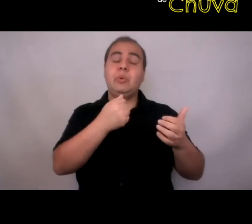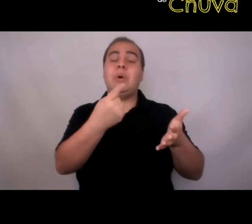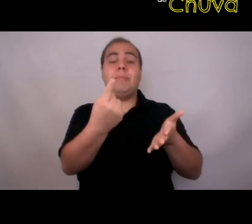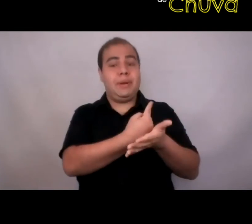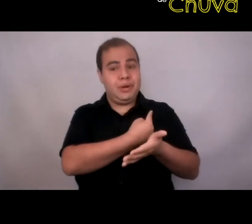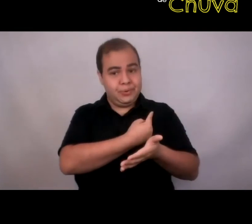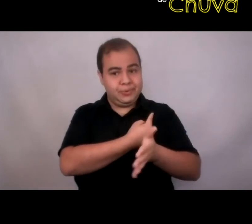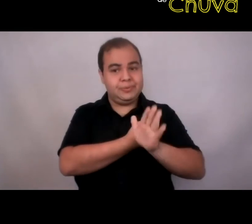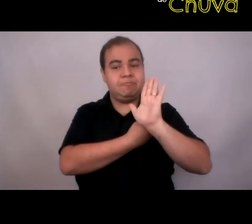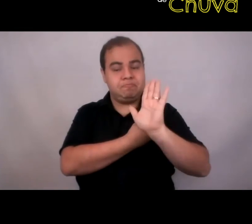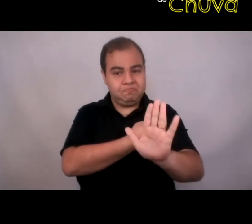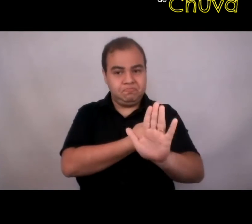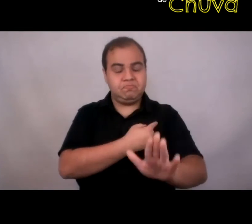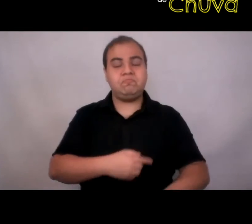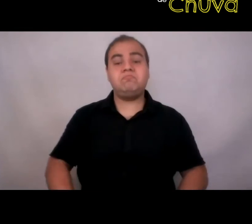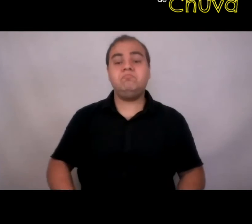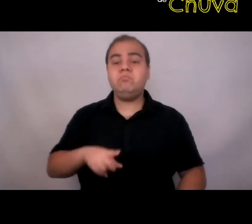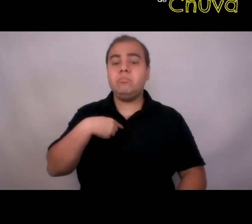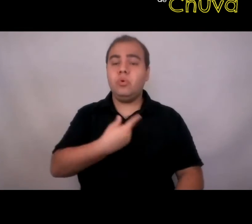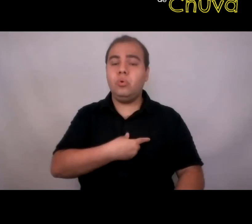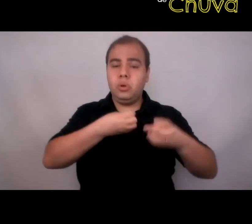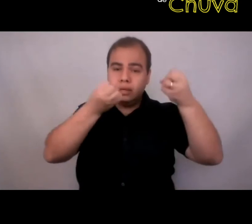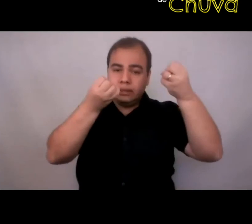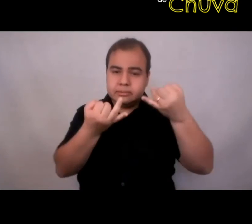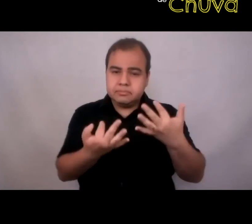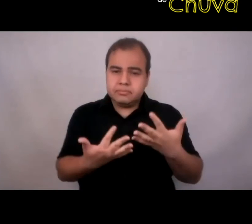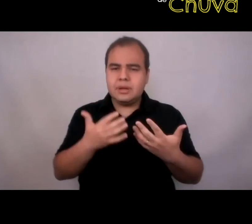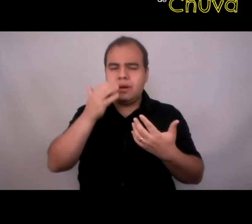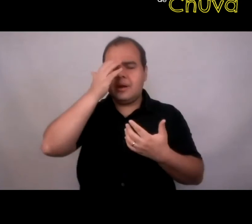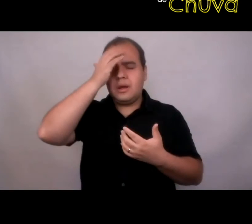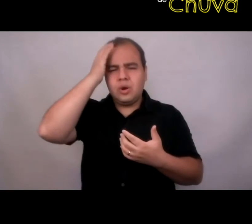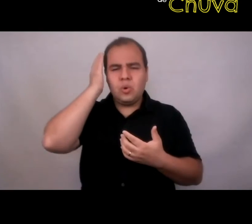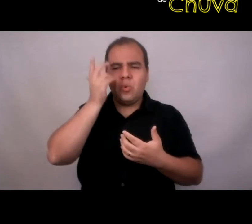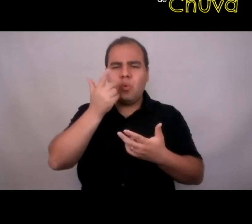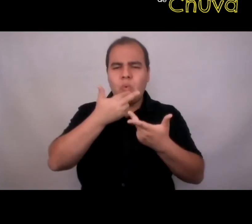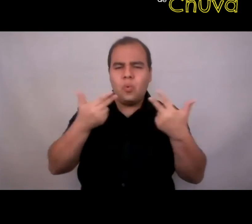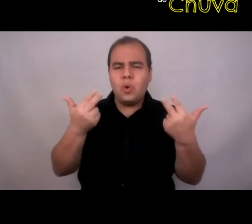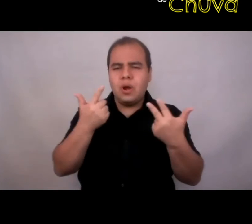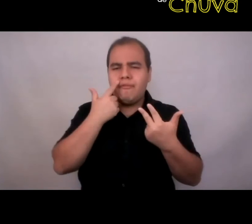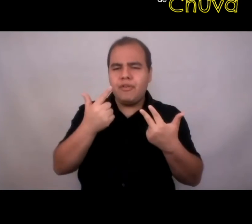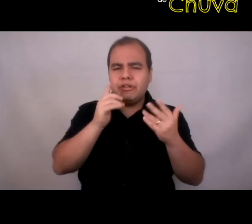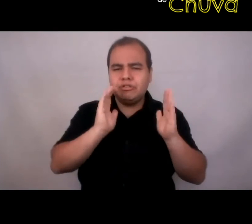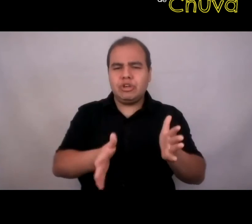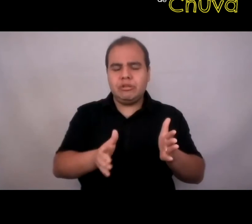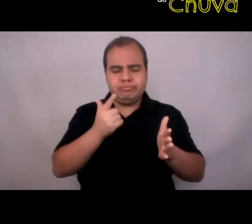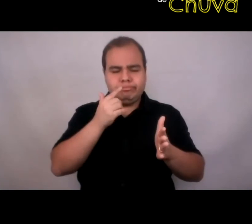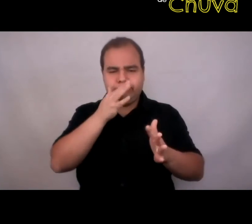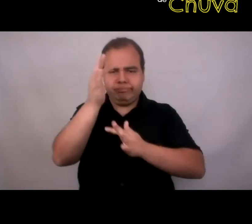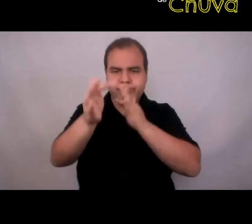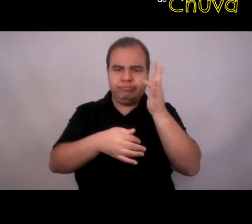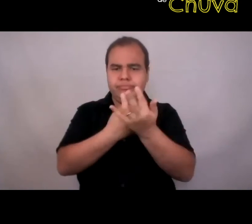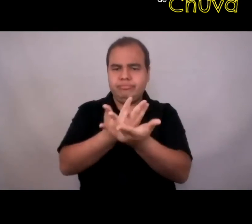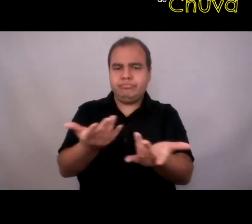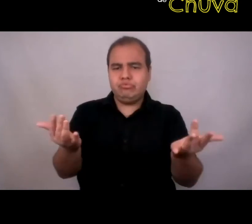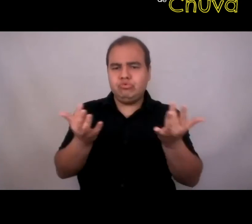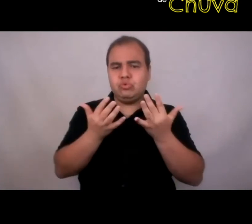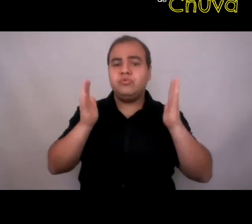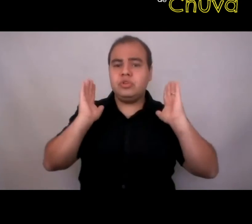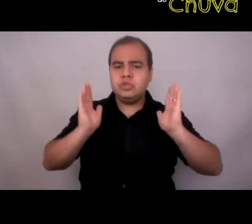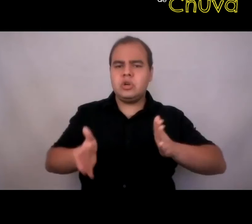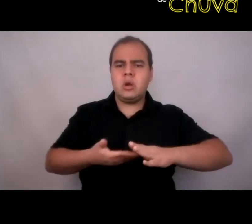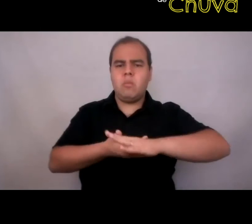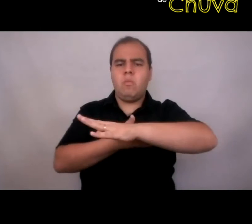Quando a gente fala de situações que a gente tem jardins de chuva que são impermeabilizados, a gente